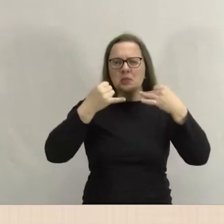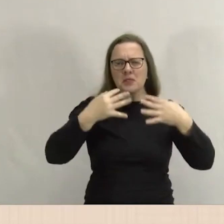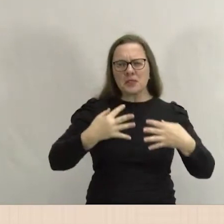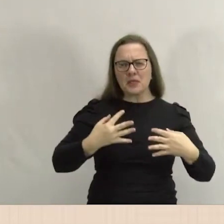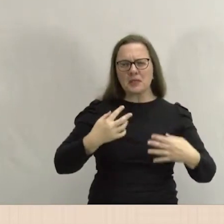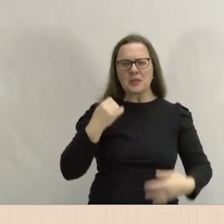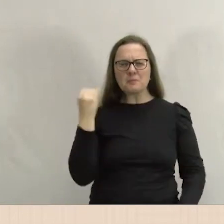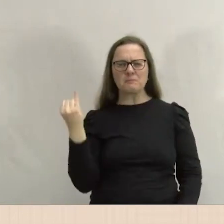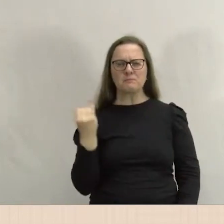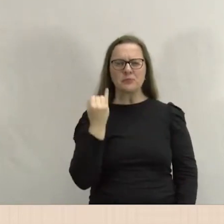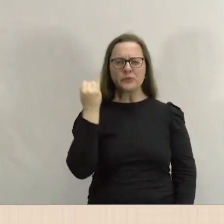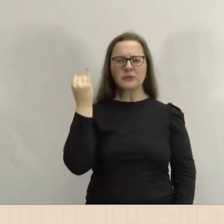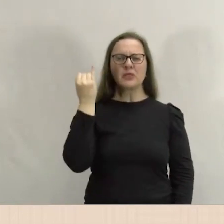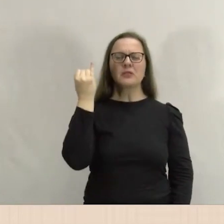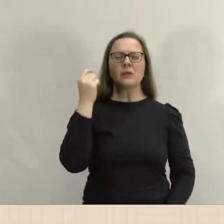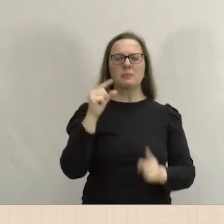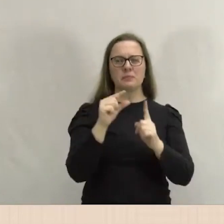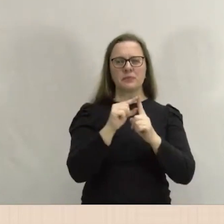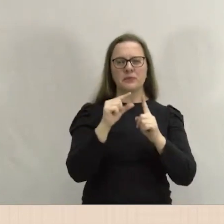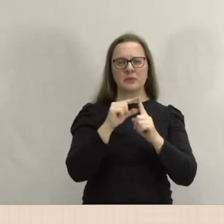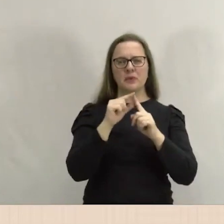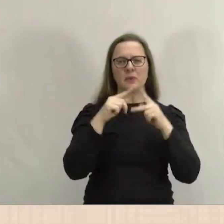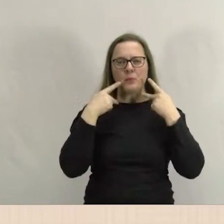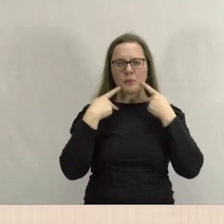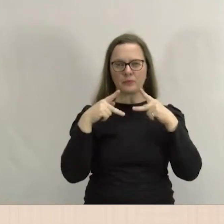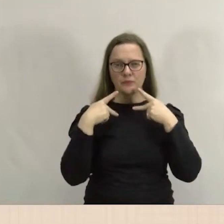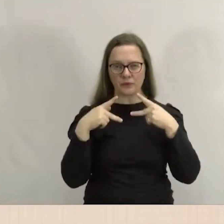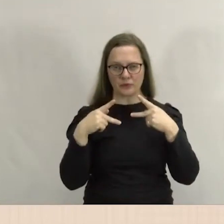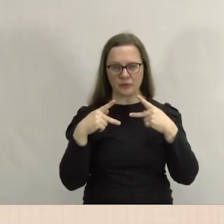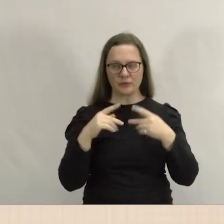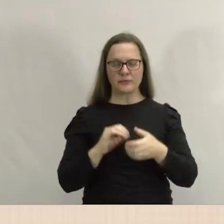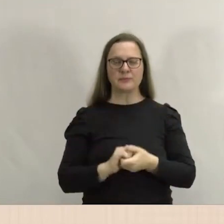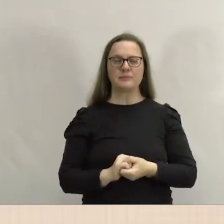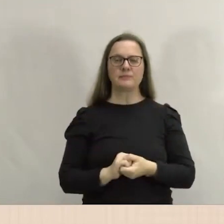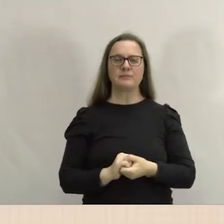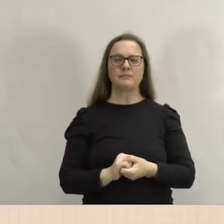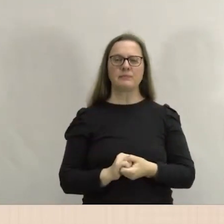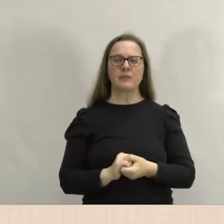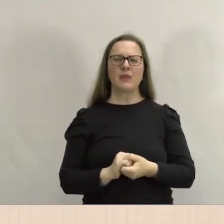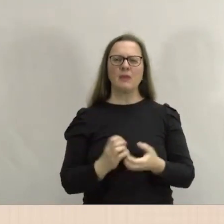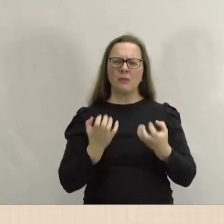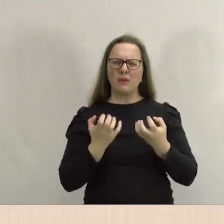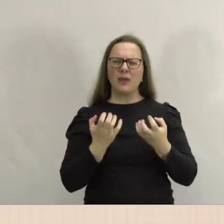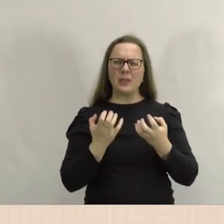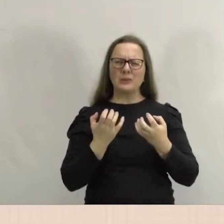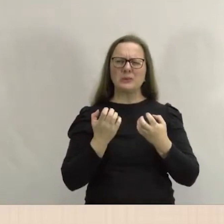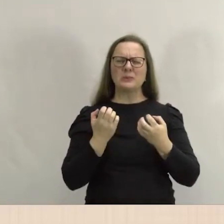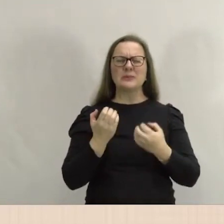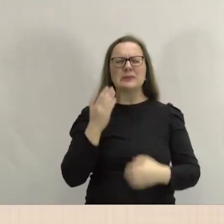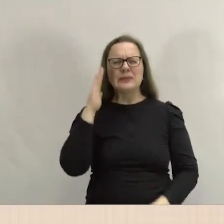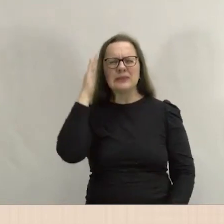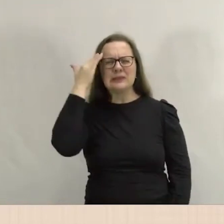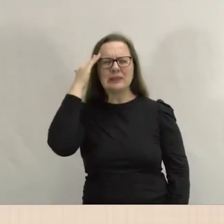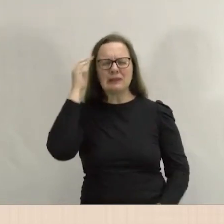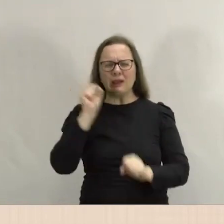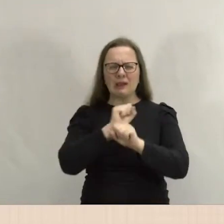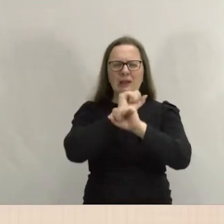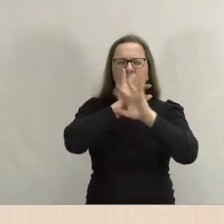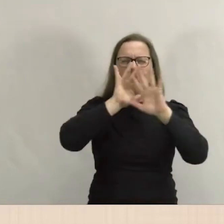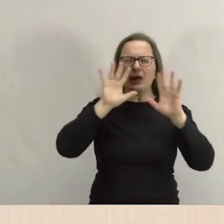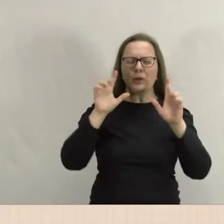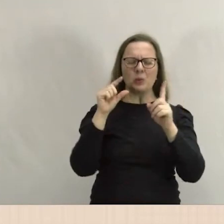profética. Eu quero deixar claro que a palavra profética não é a